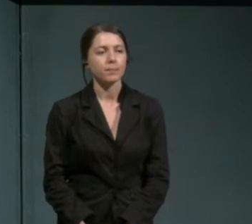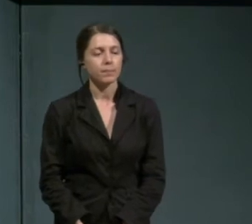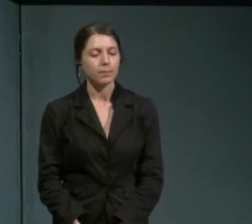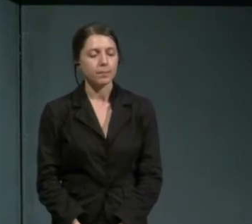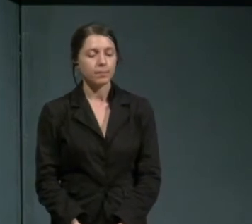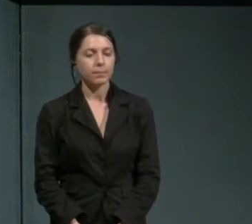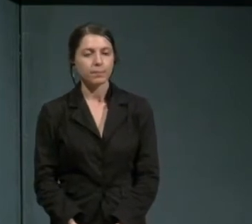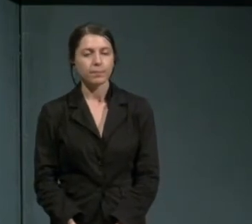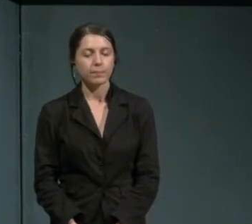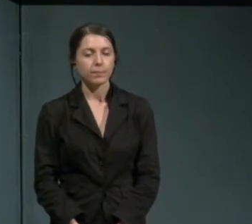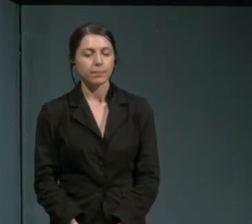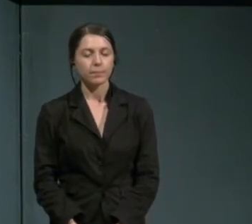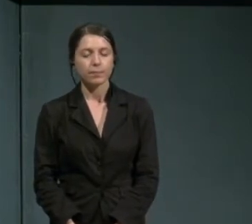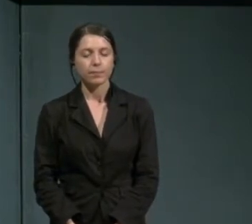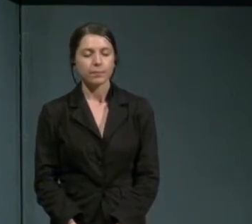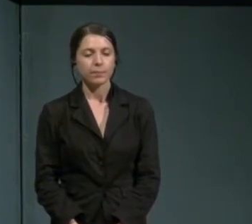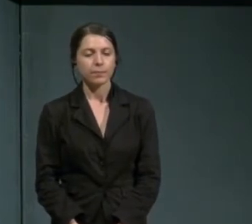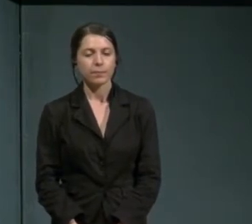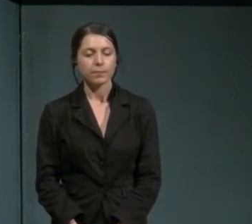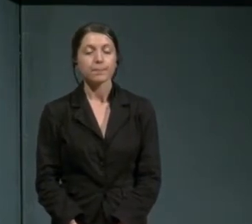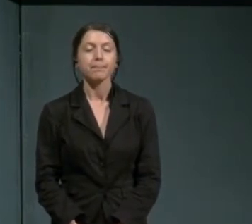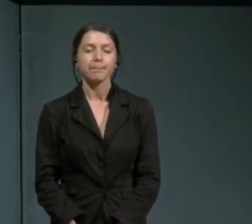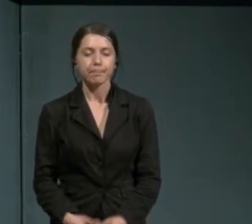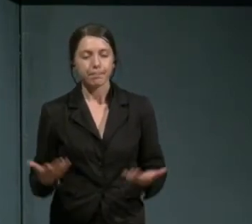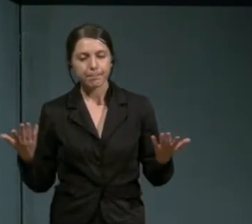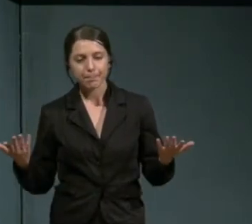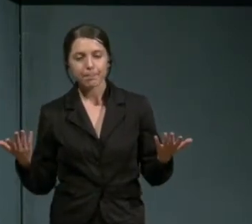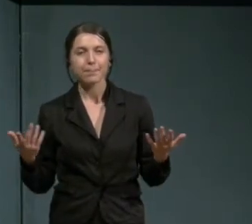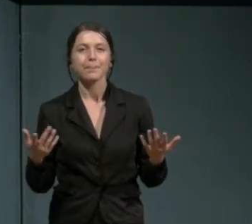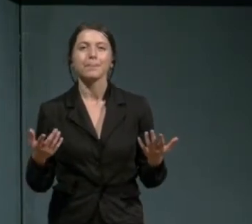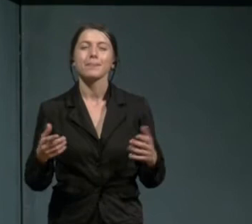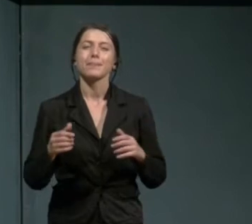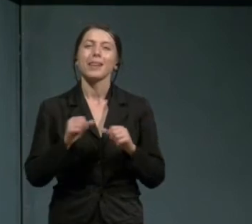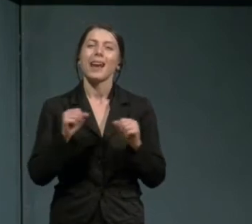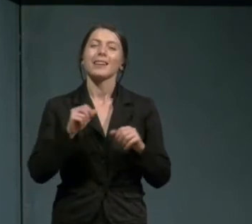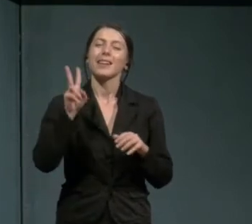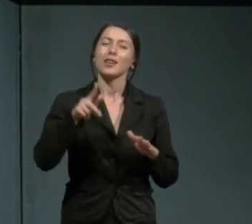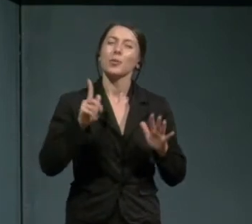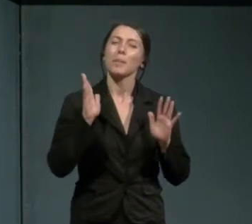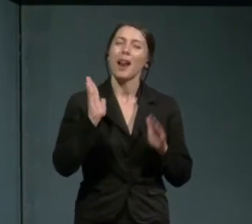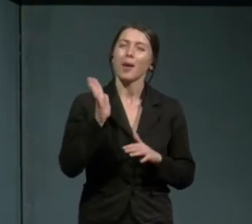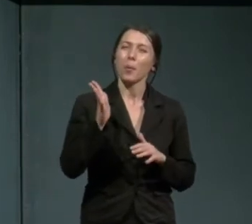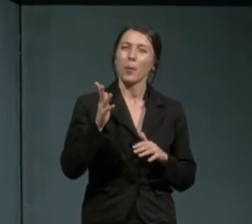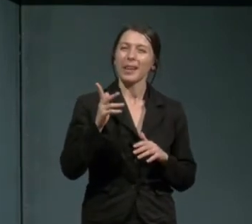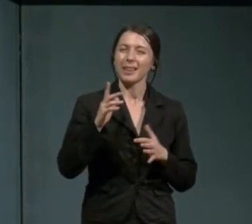le corse cost le conseguenze degli attentati del 2015